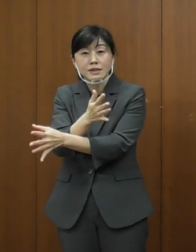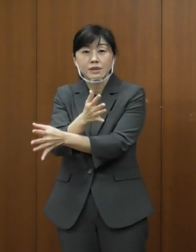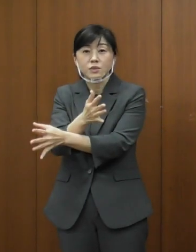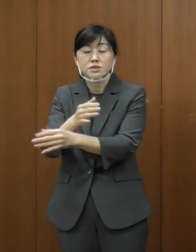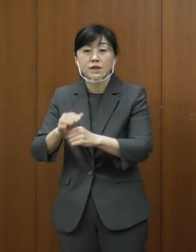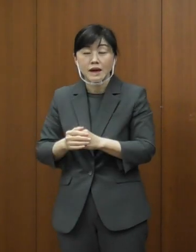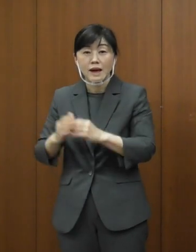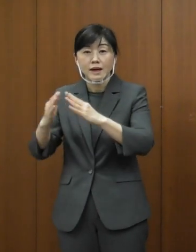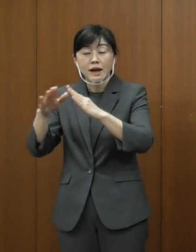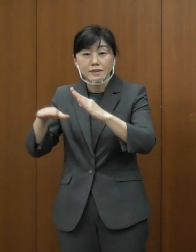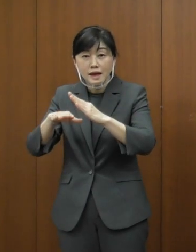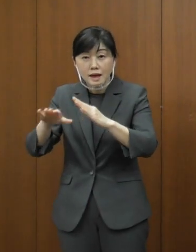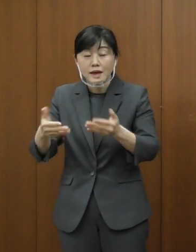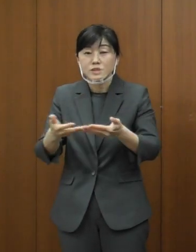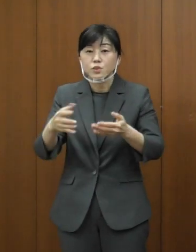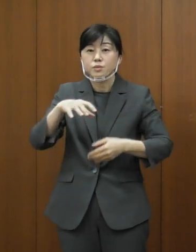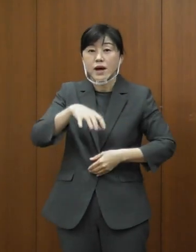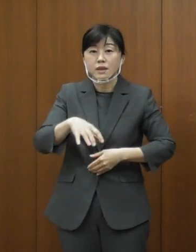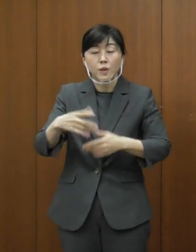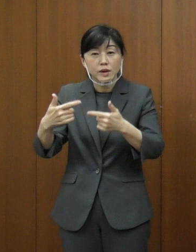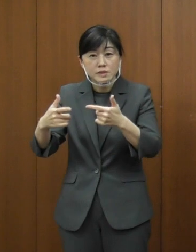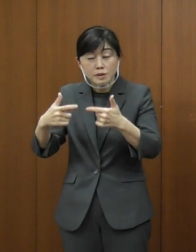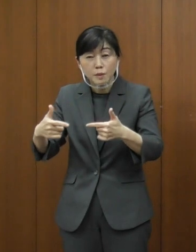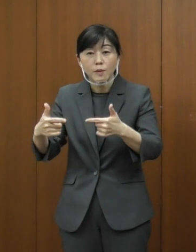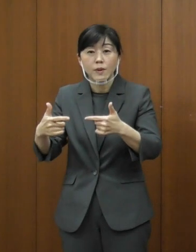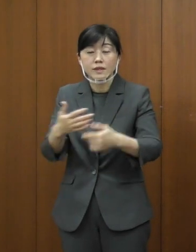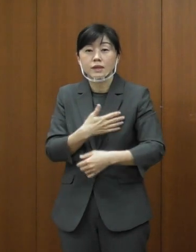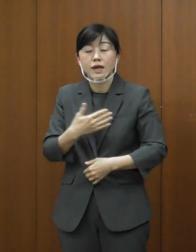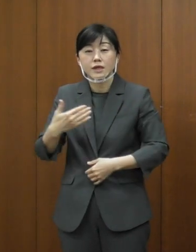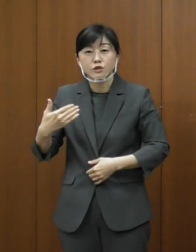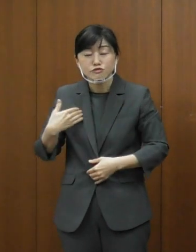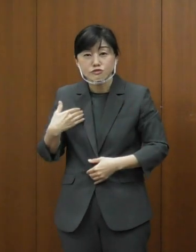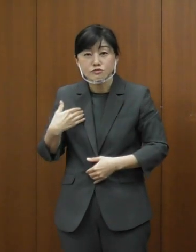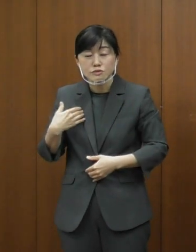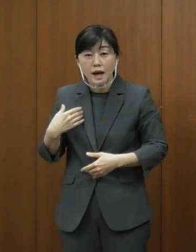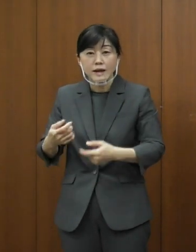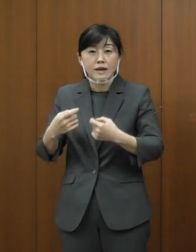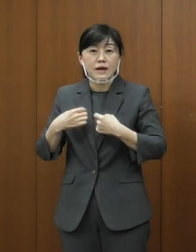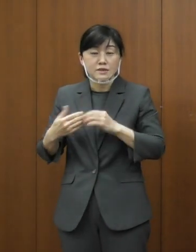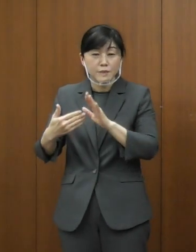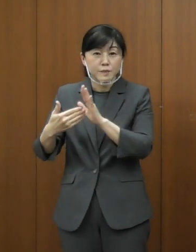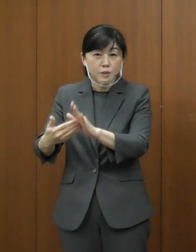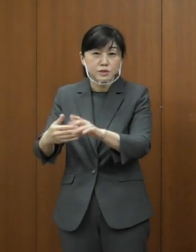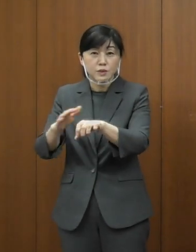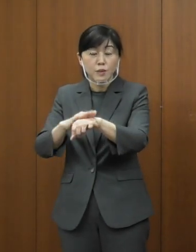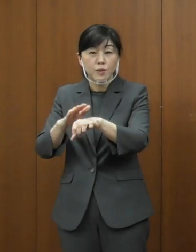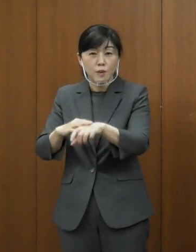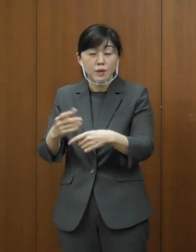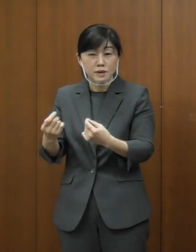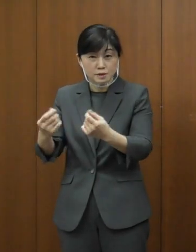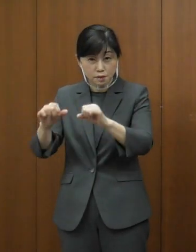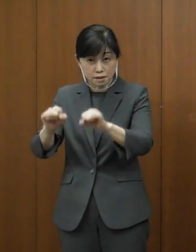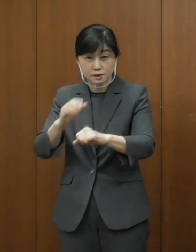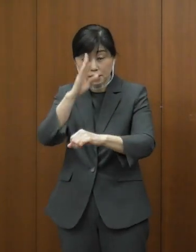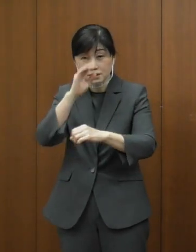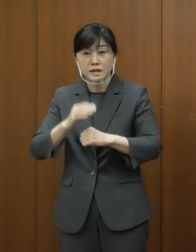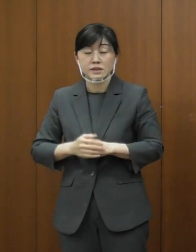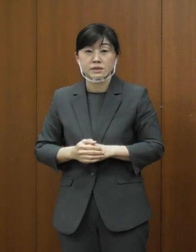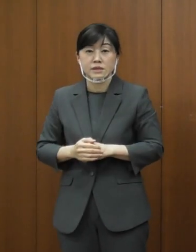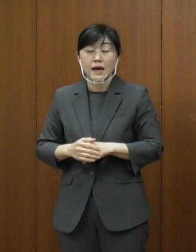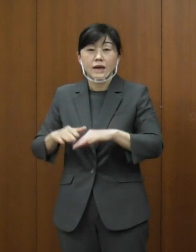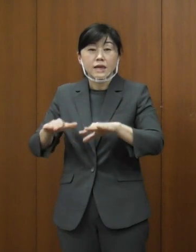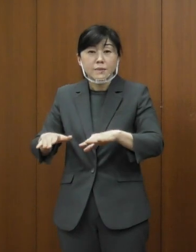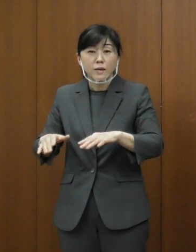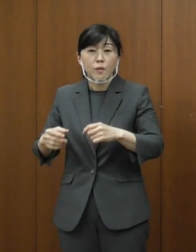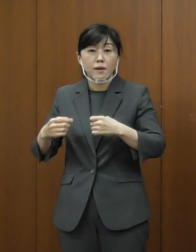場内での日頃からの感染症対策を改めて徹底してください。これ以上の感染を広げ